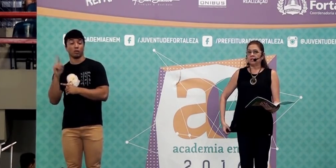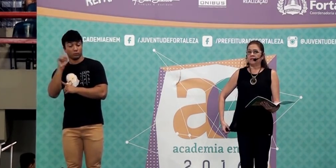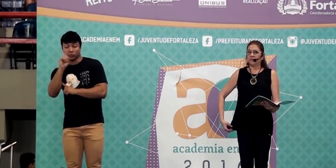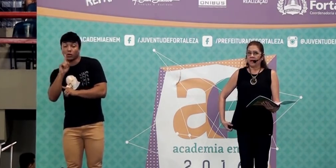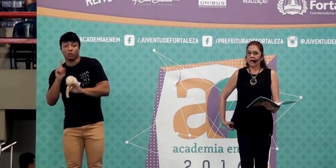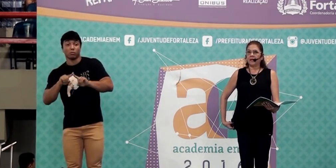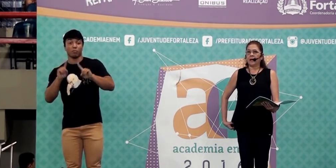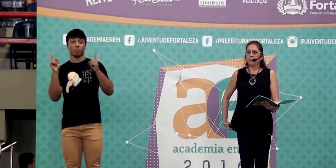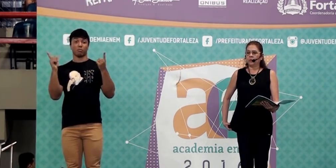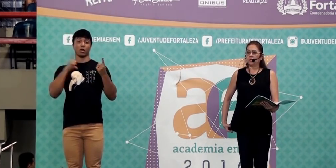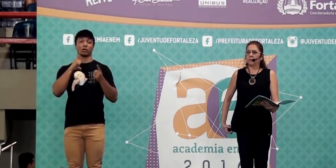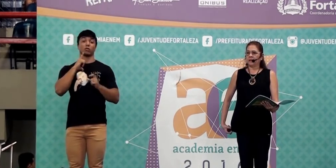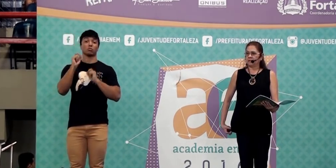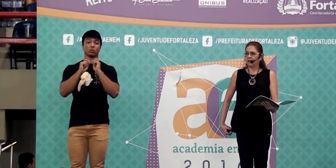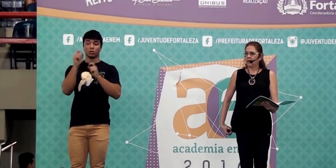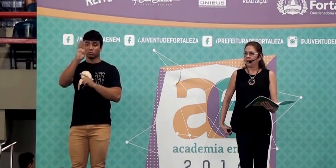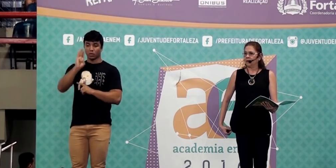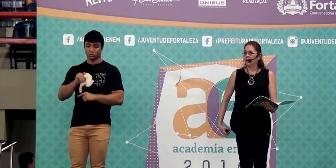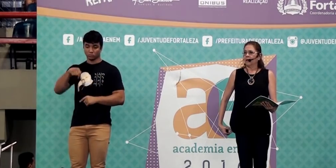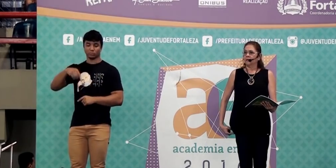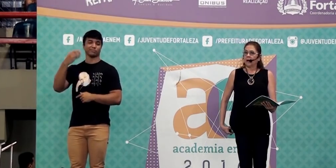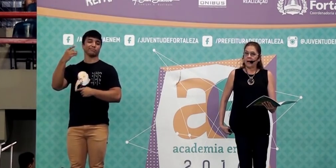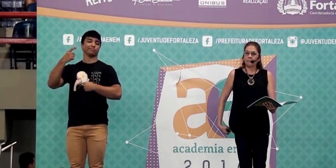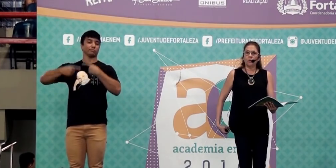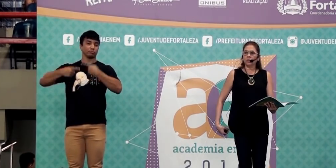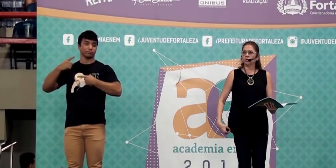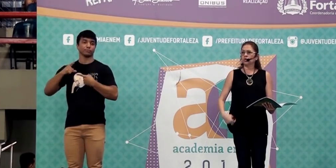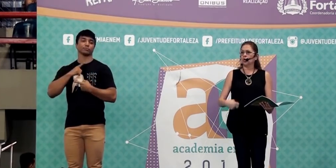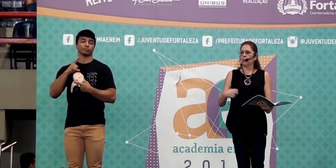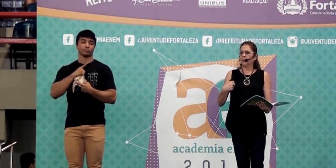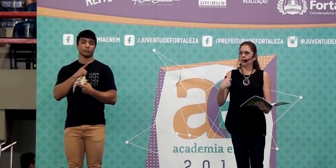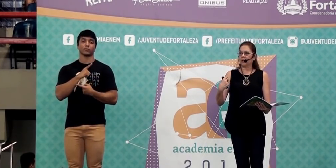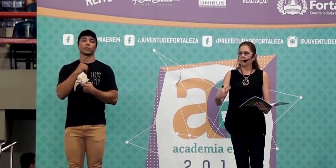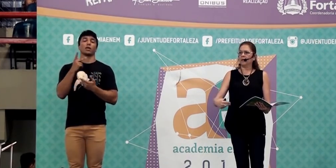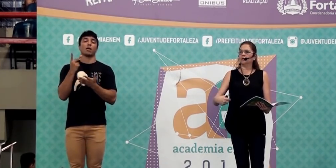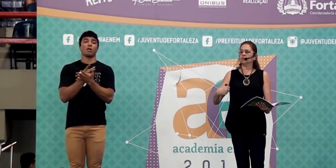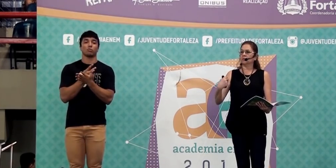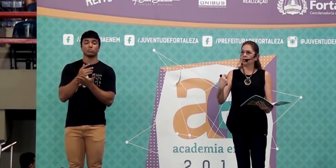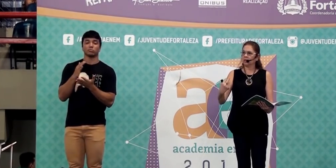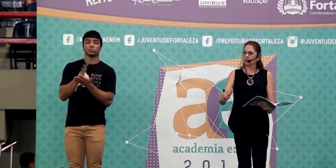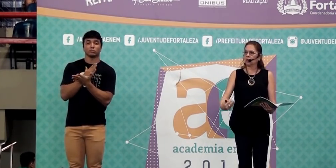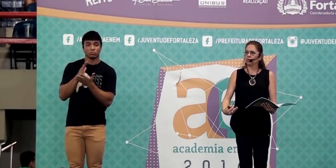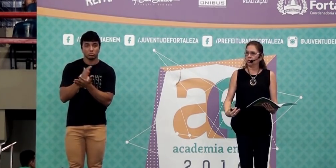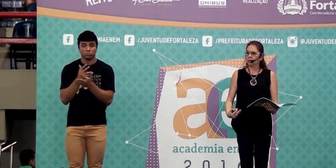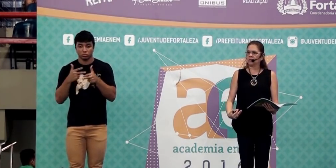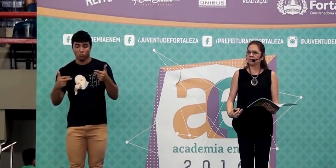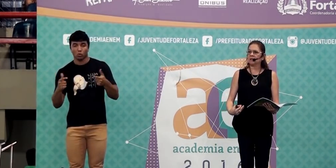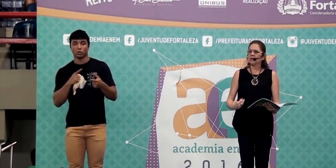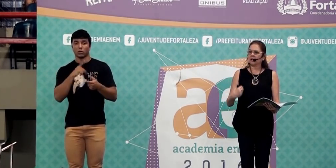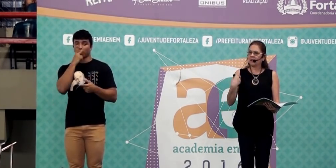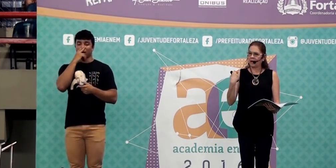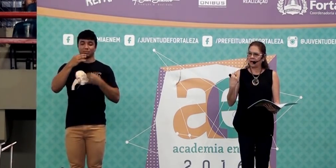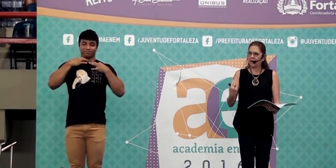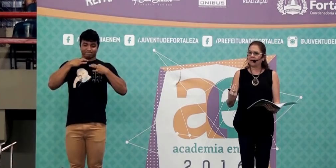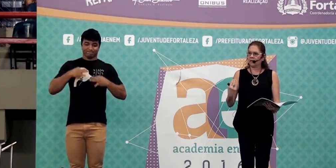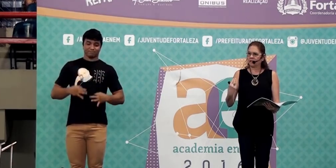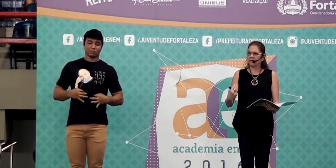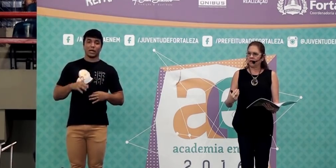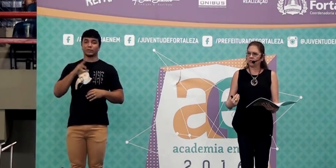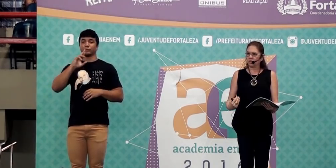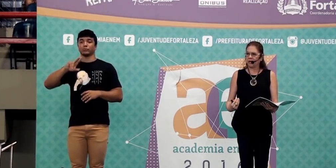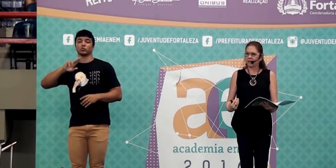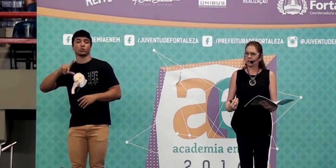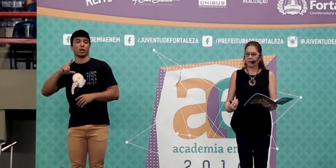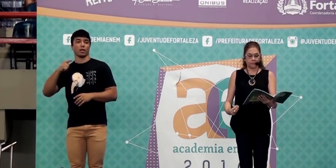a gente vê que a política brasileira há muitos comportamentos, muitas condutas que declaram